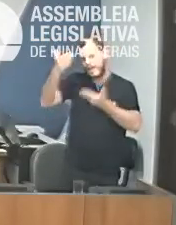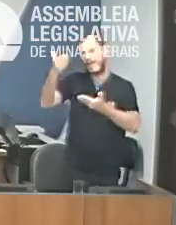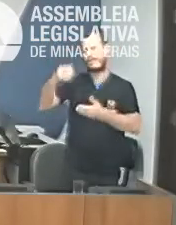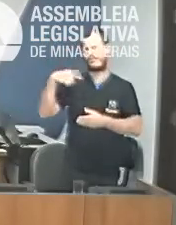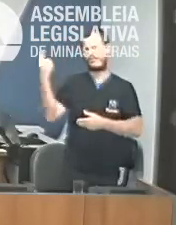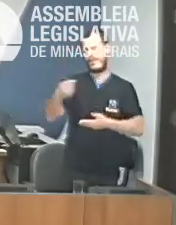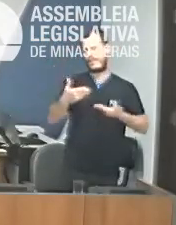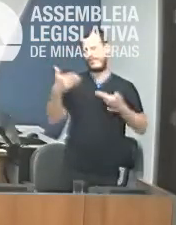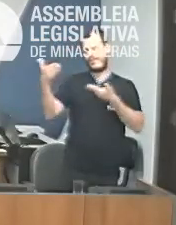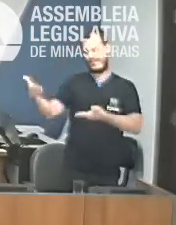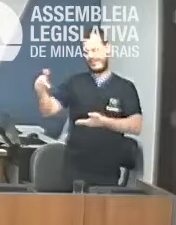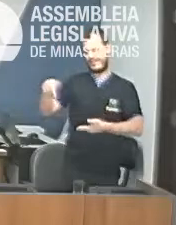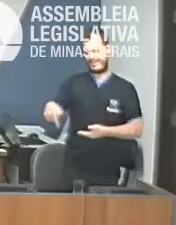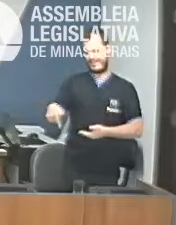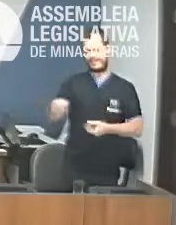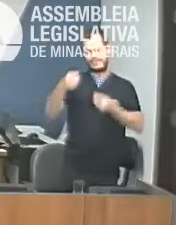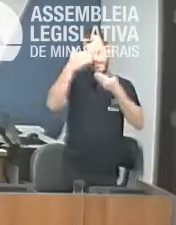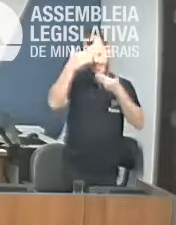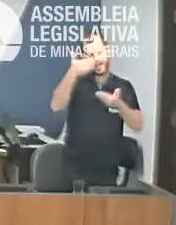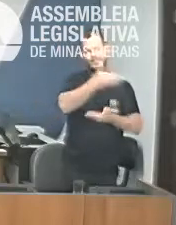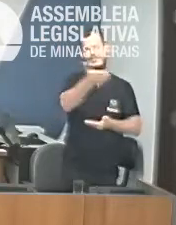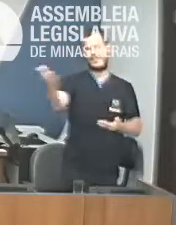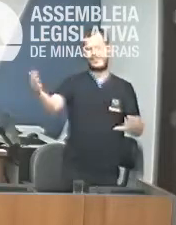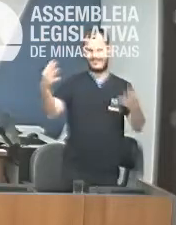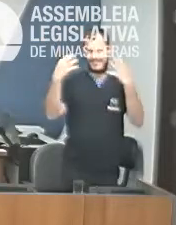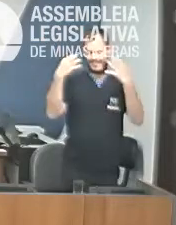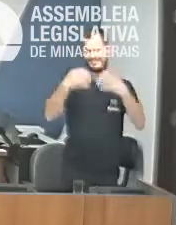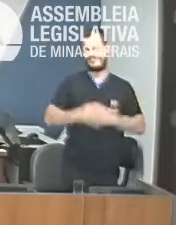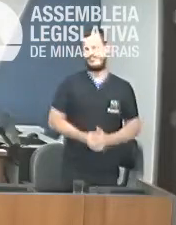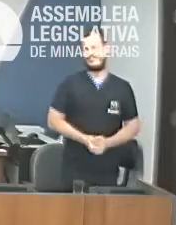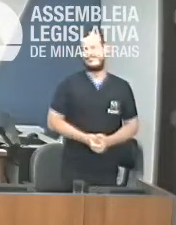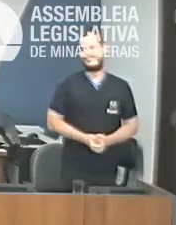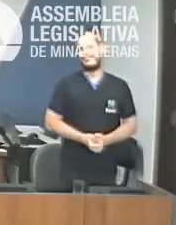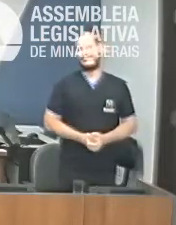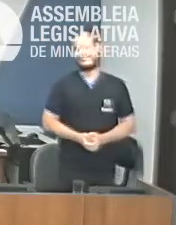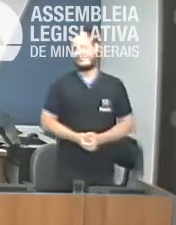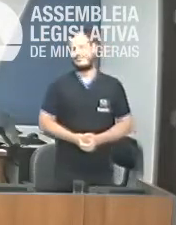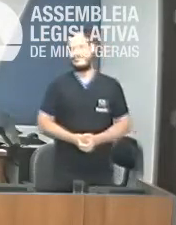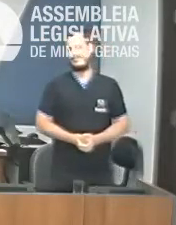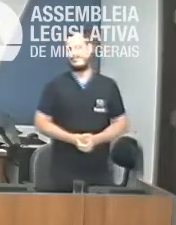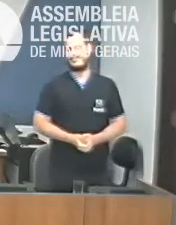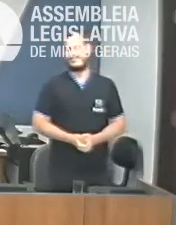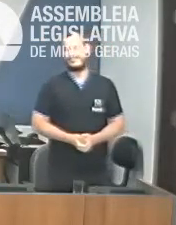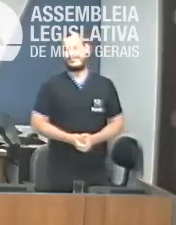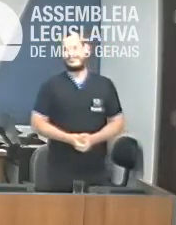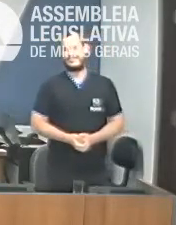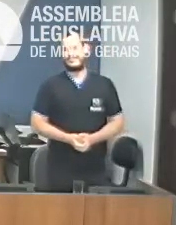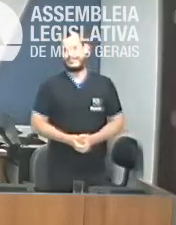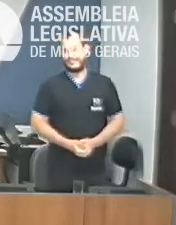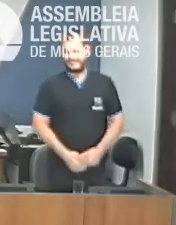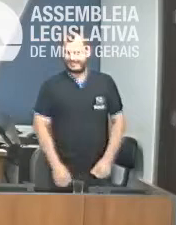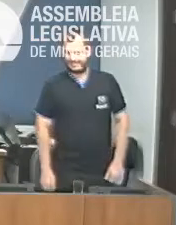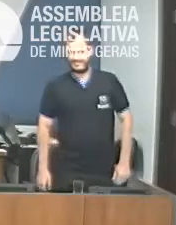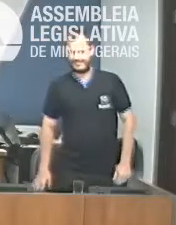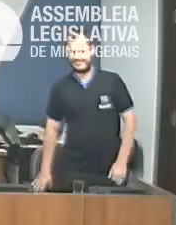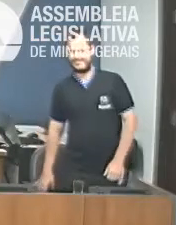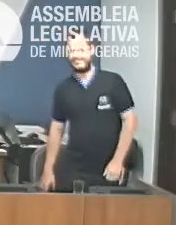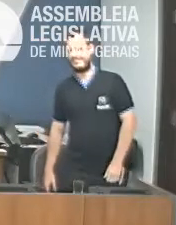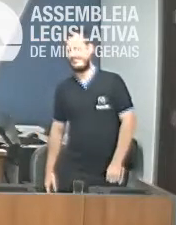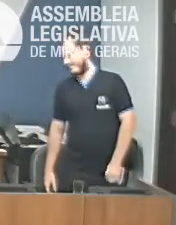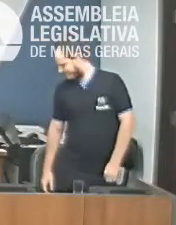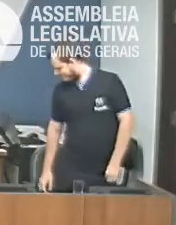reconheço aí o trabalho a idéia do deputado josé guilherme parabenizo ele que isso vai ser muito importante vai promover